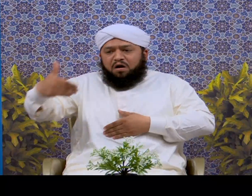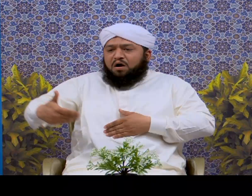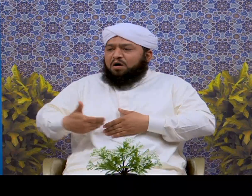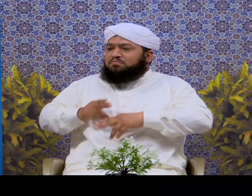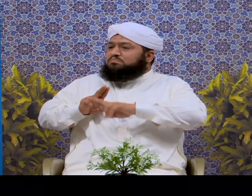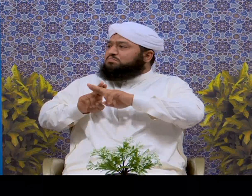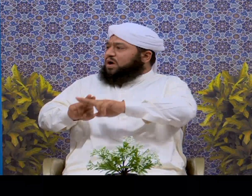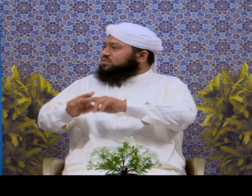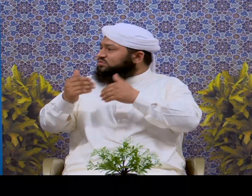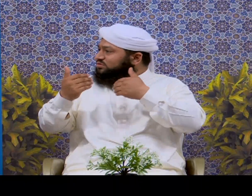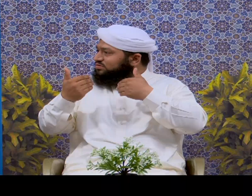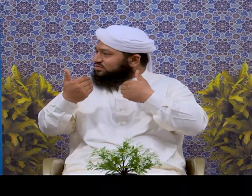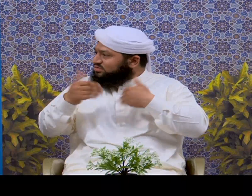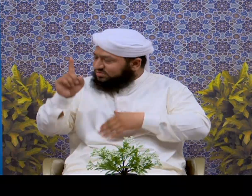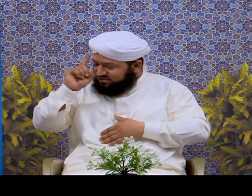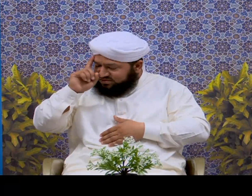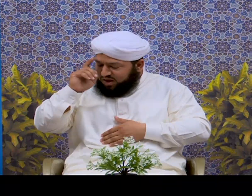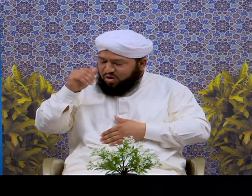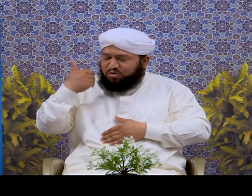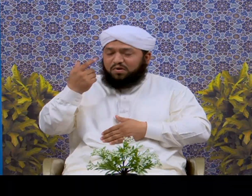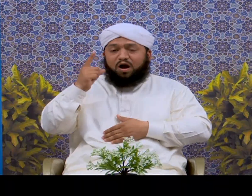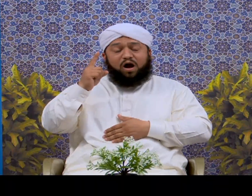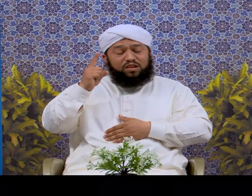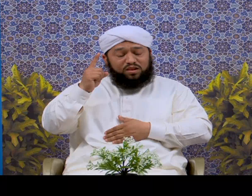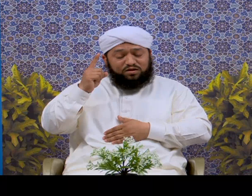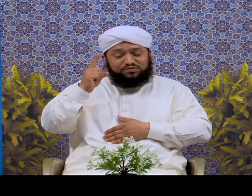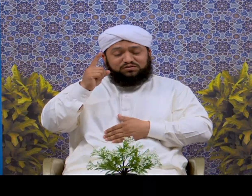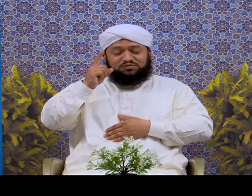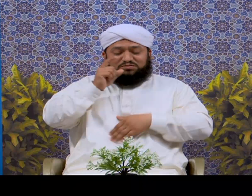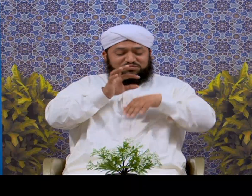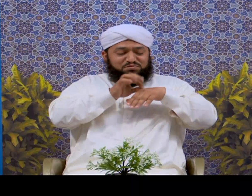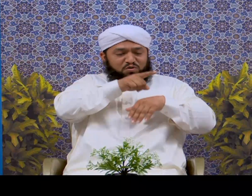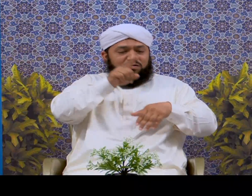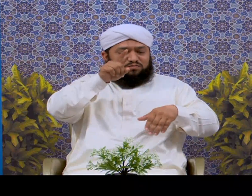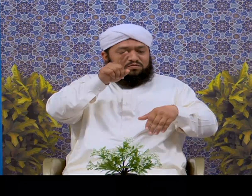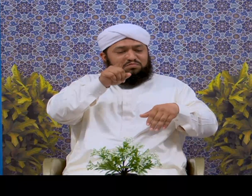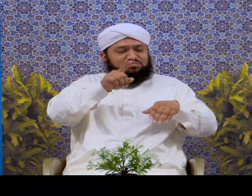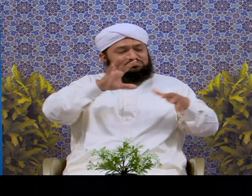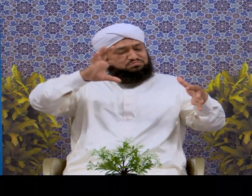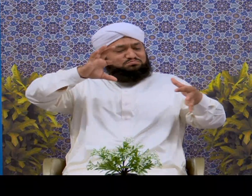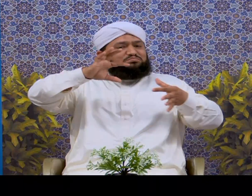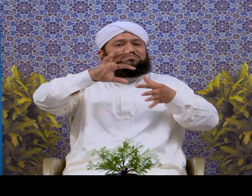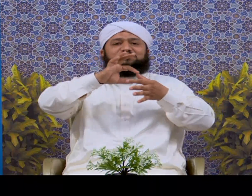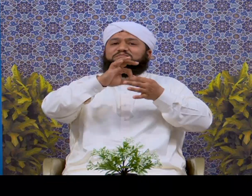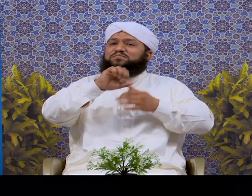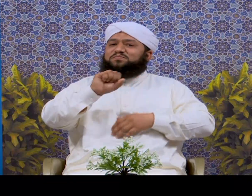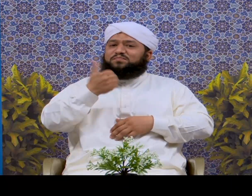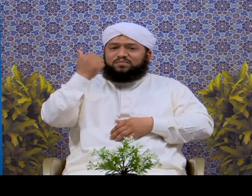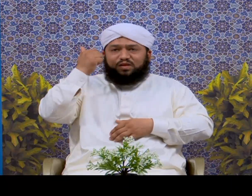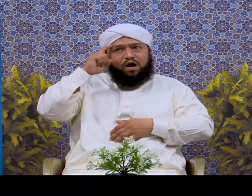ہو جائے گا اور اللہ پاک کے اور بندے کے درمیان جو پردہ ہے وہ اٹھ جائے گا۔ پھر بندہ آسانی سے دل لگا کر